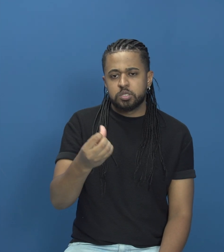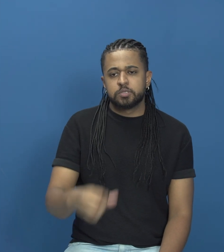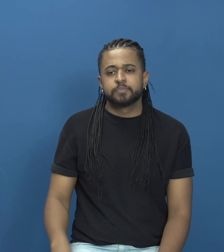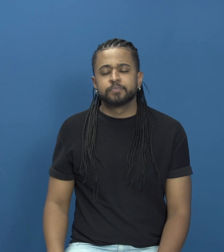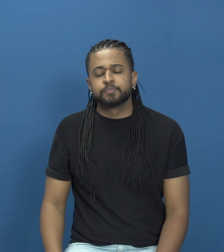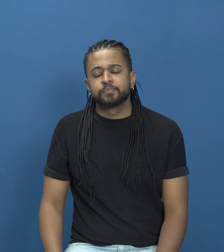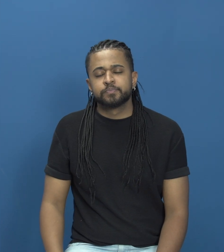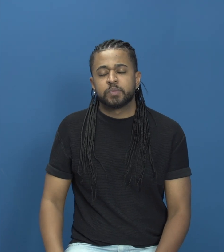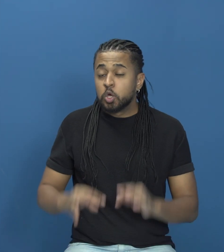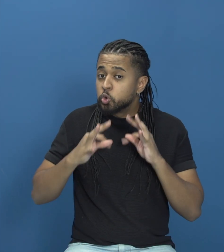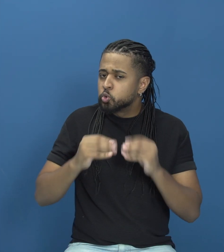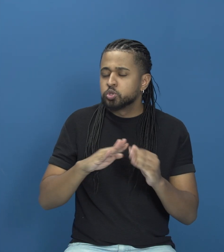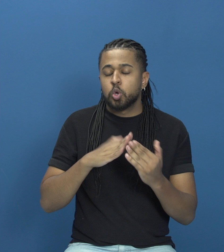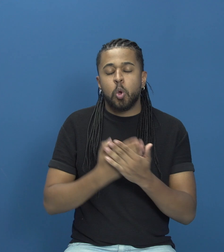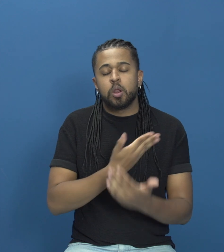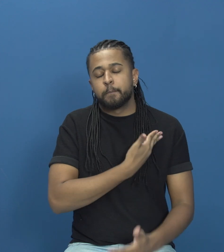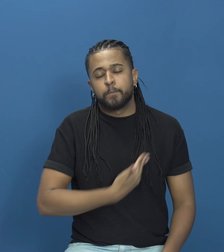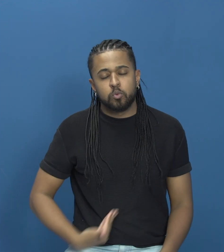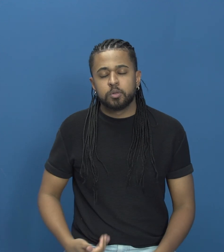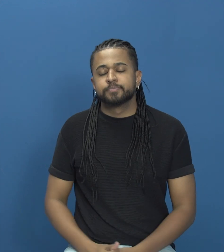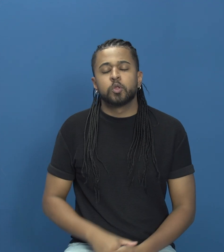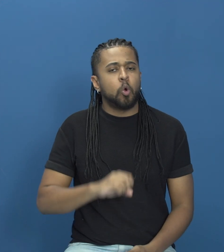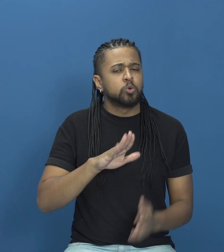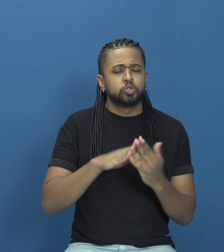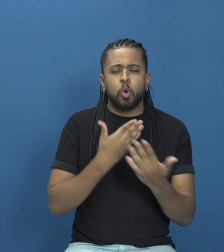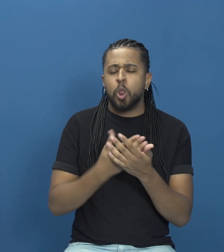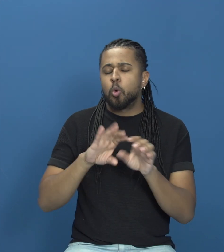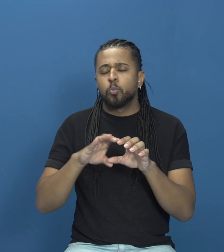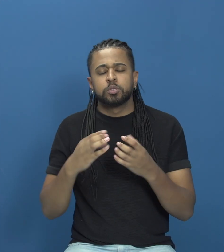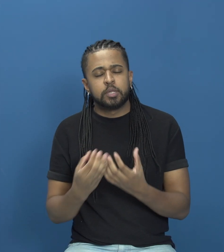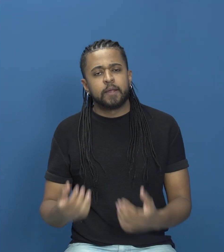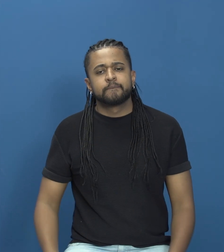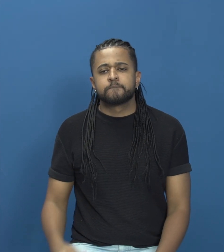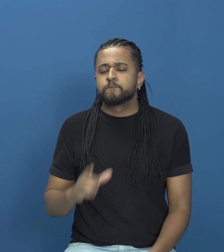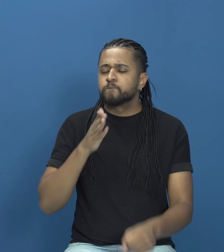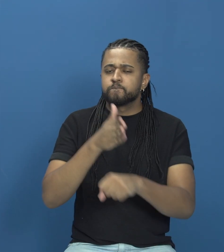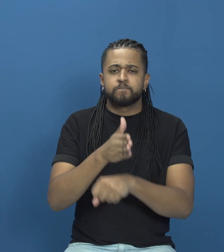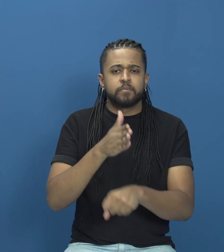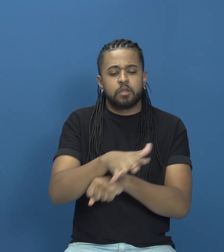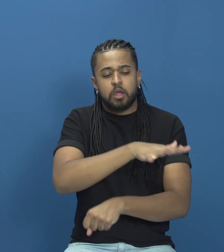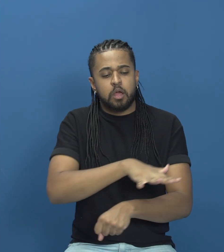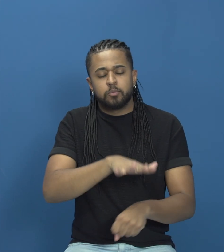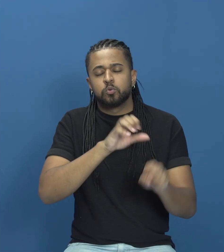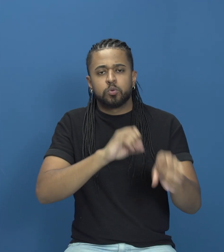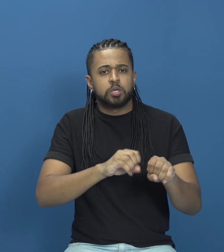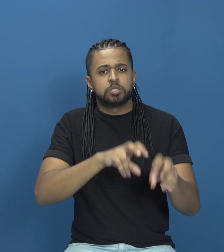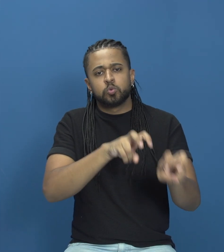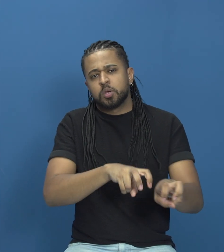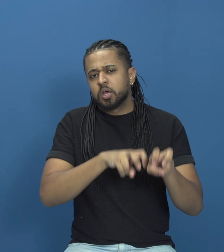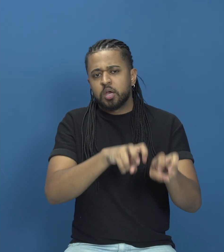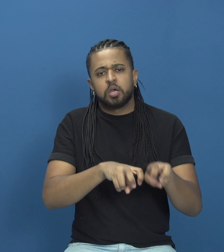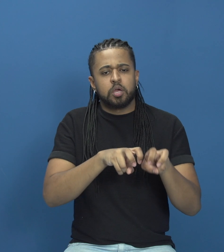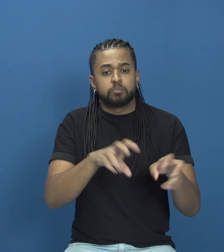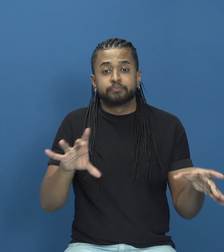7.5.2.6. Integralmente em escola pública ou em escolas comunitárias que atuam no âmbito da educação do campo, conveniadas